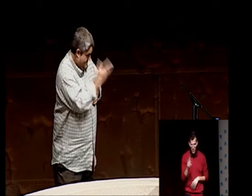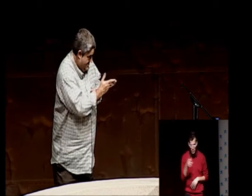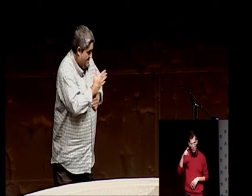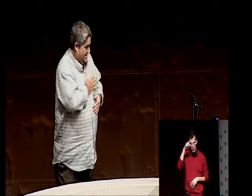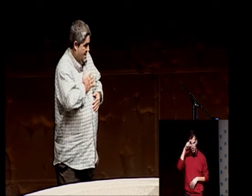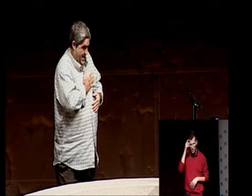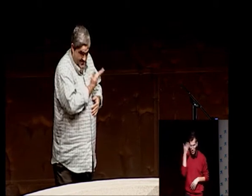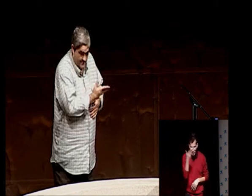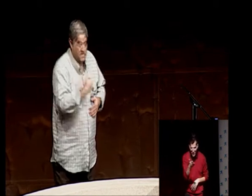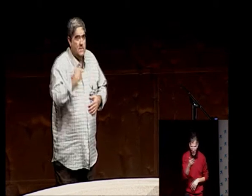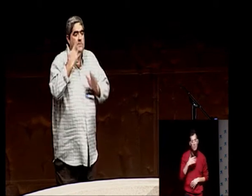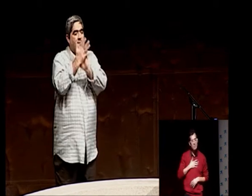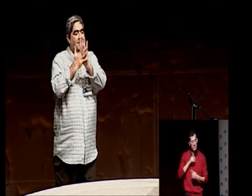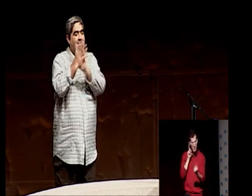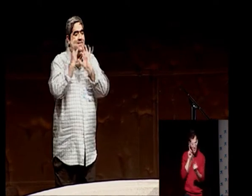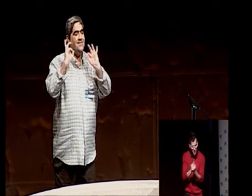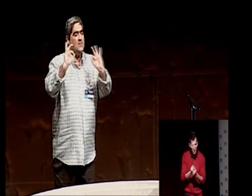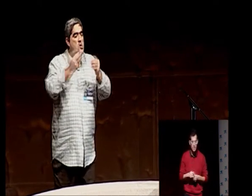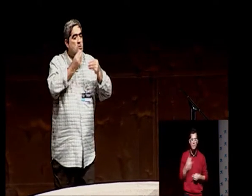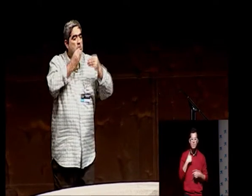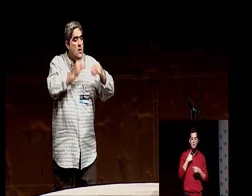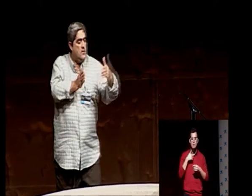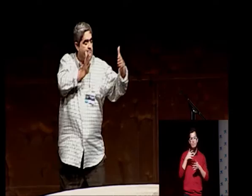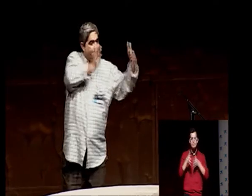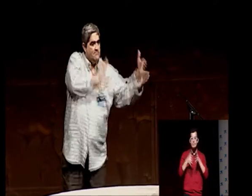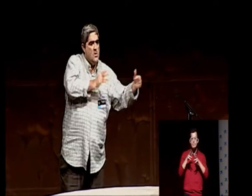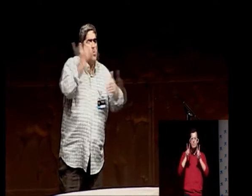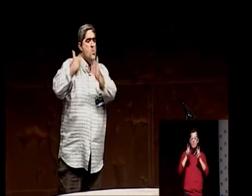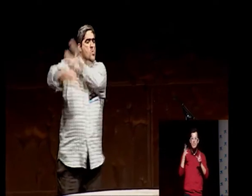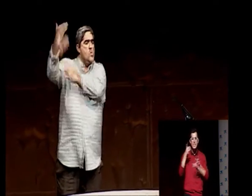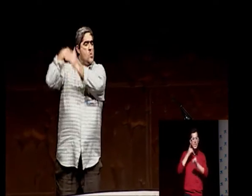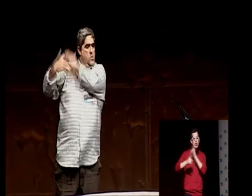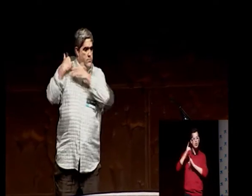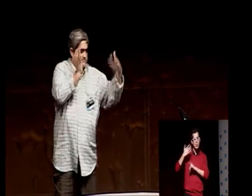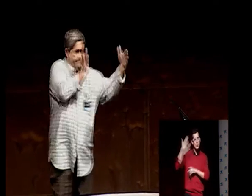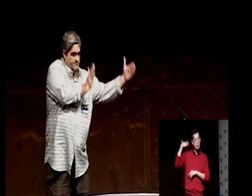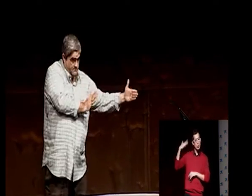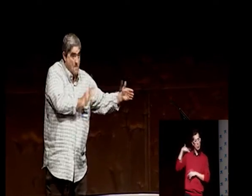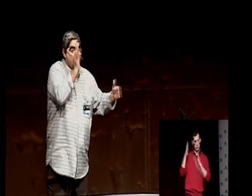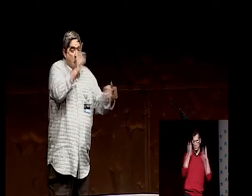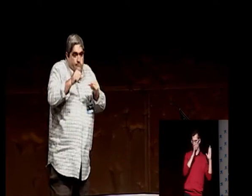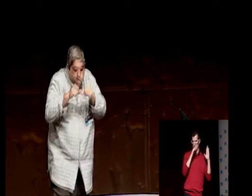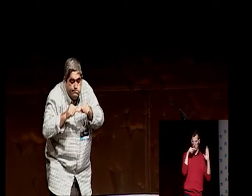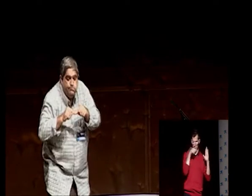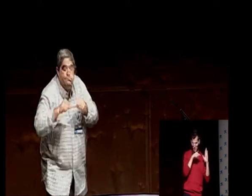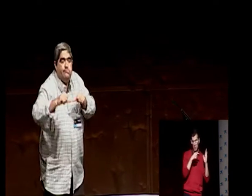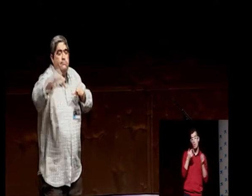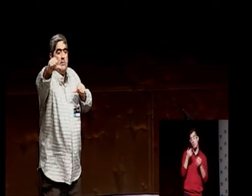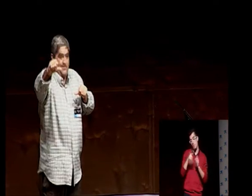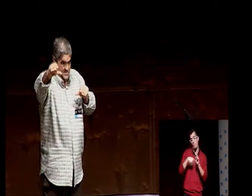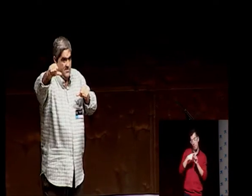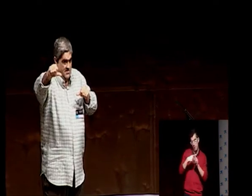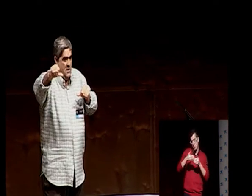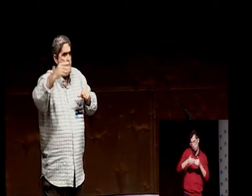hacer una pregunta a murra y encantado y quería hablar acerca de la historia un poco el pasado más